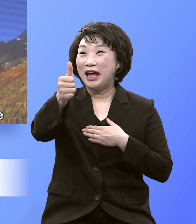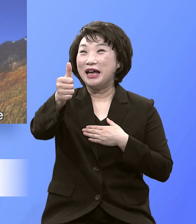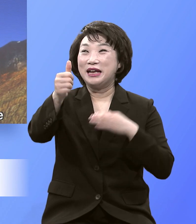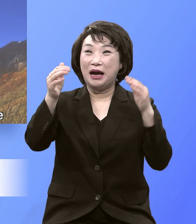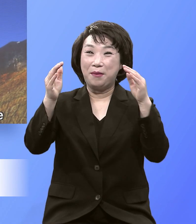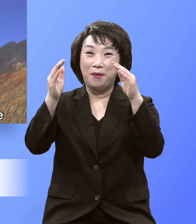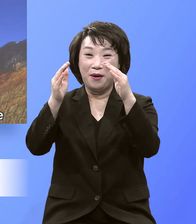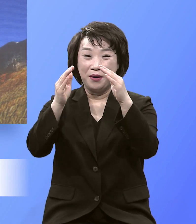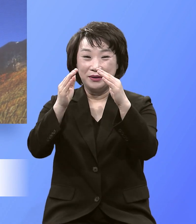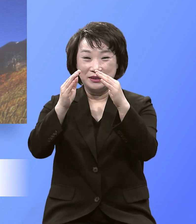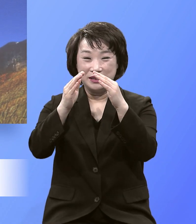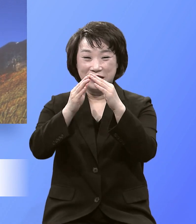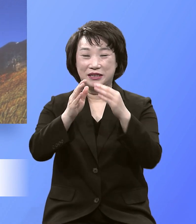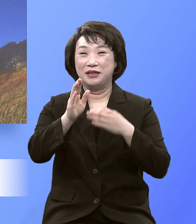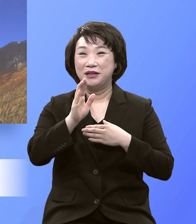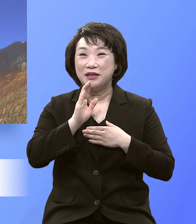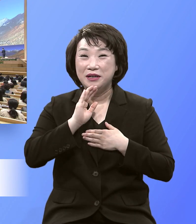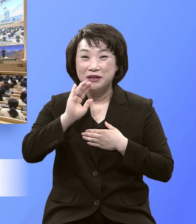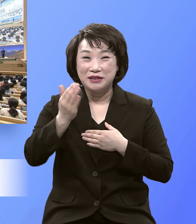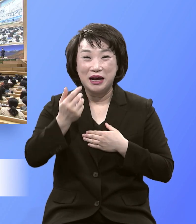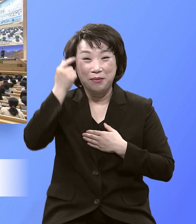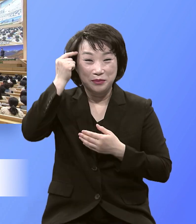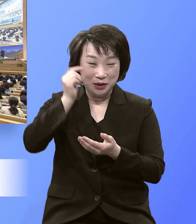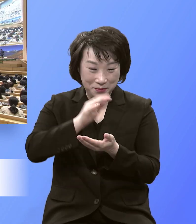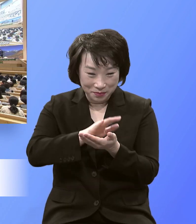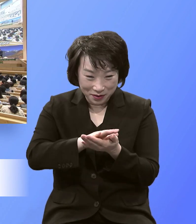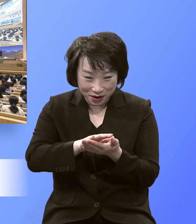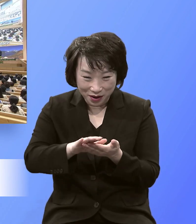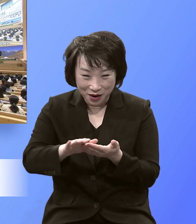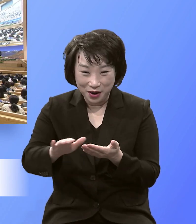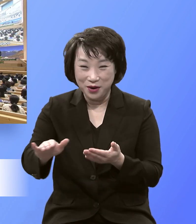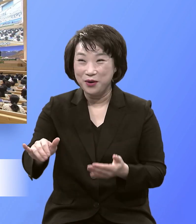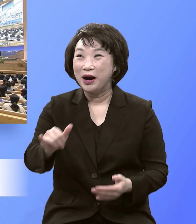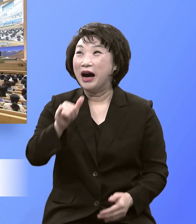갑시다. 내 아버지 집, 참된